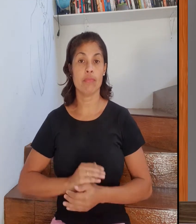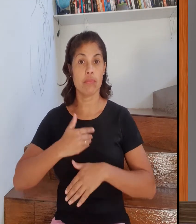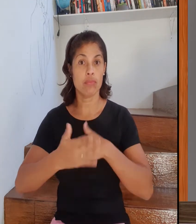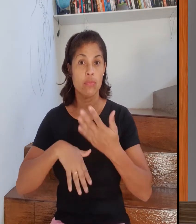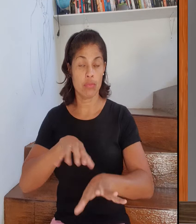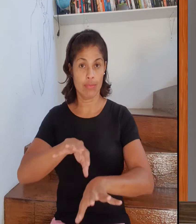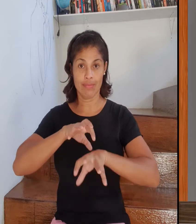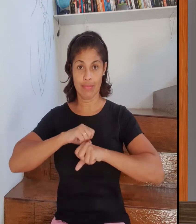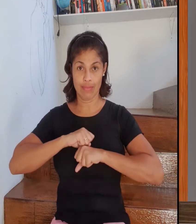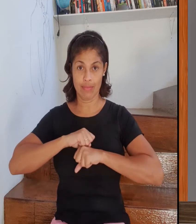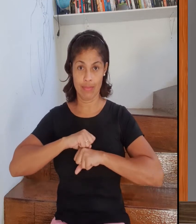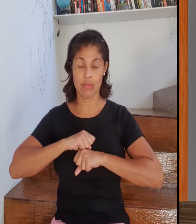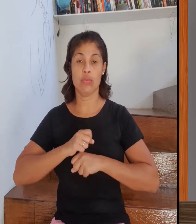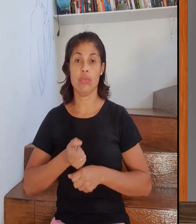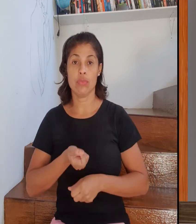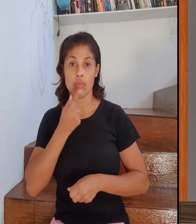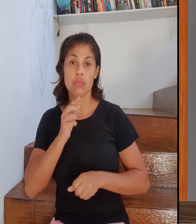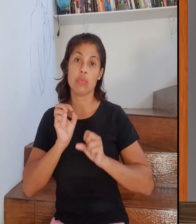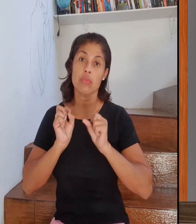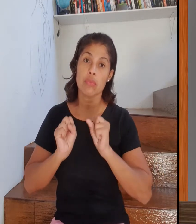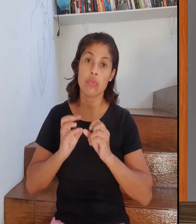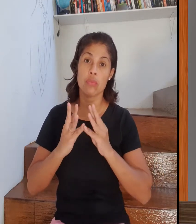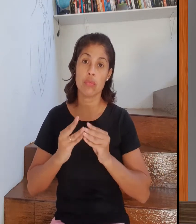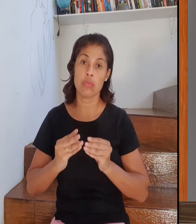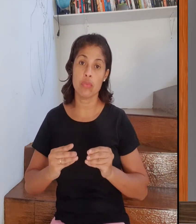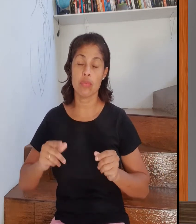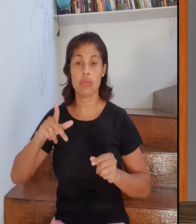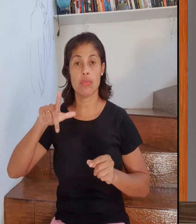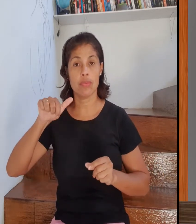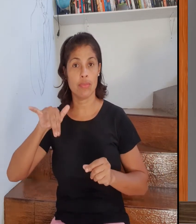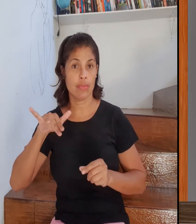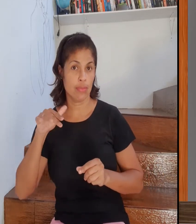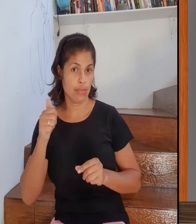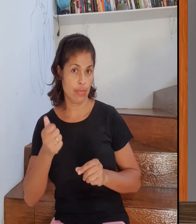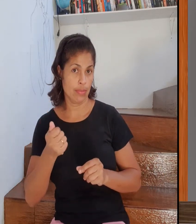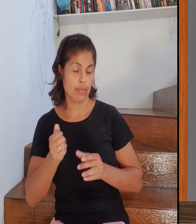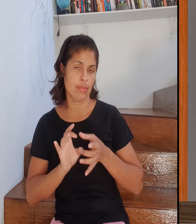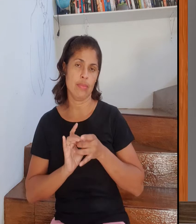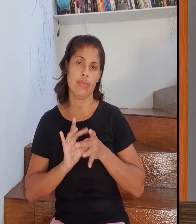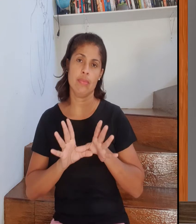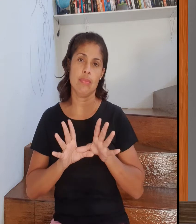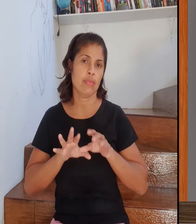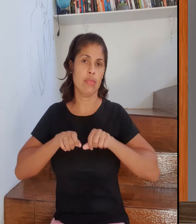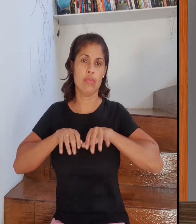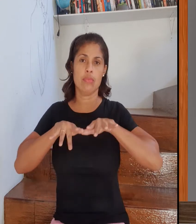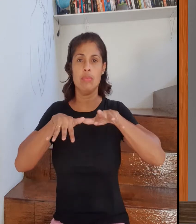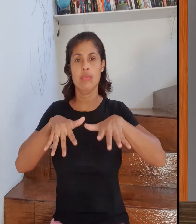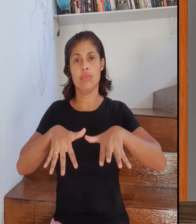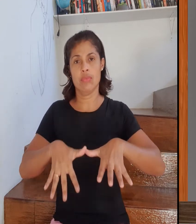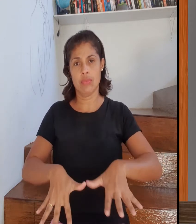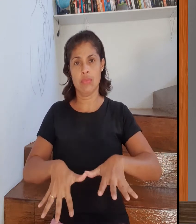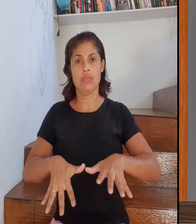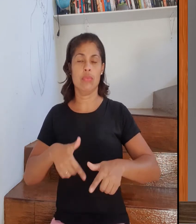Após ser absorvido, o fármaco pode estar dissolvido no plasma e, assim, livre para ser distribuído